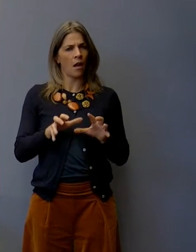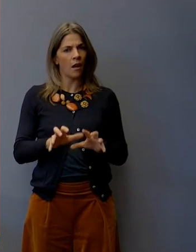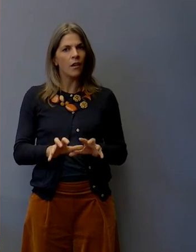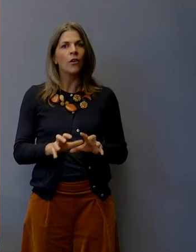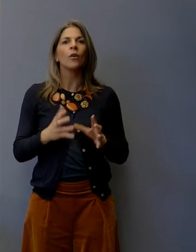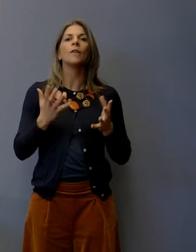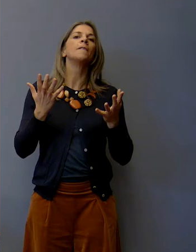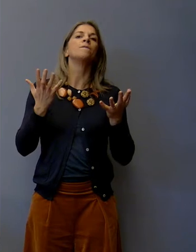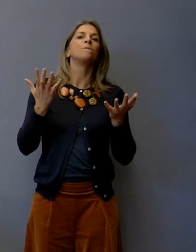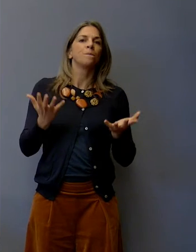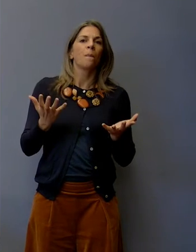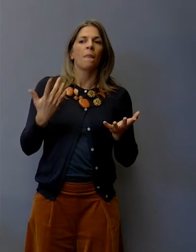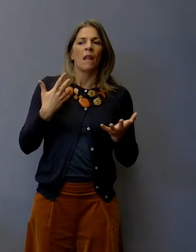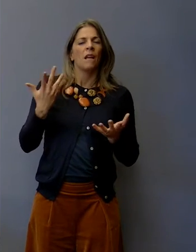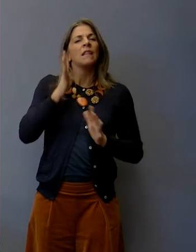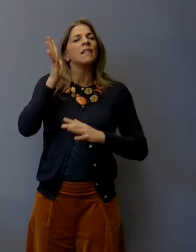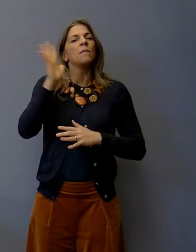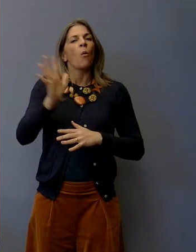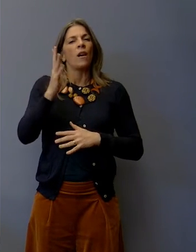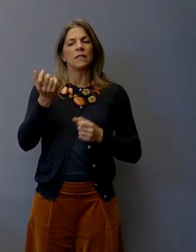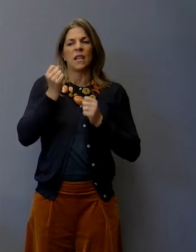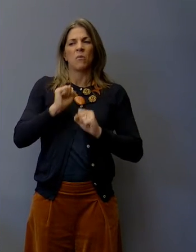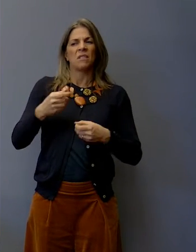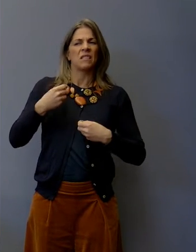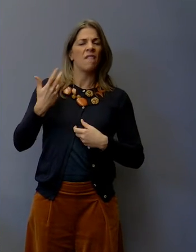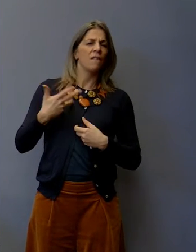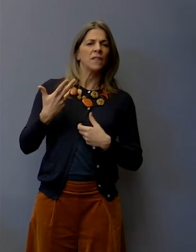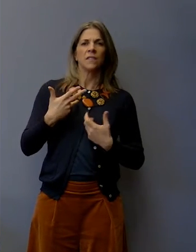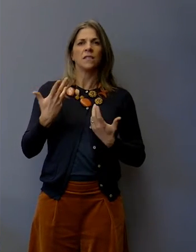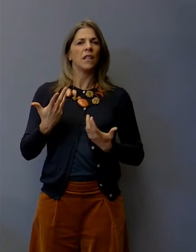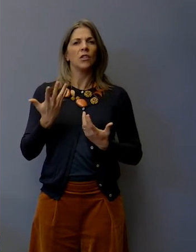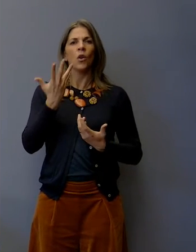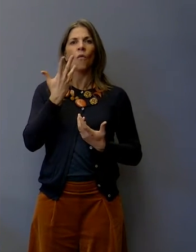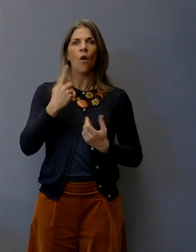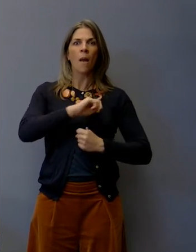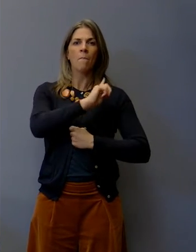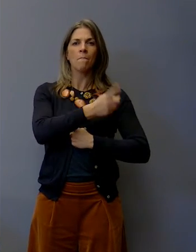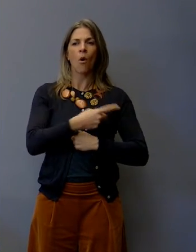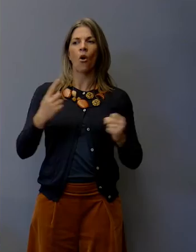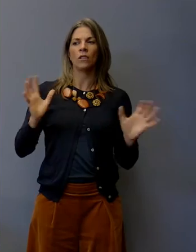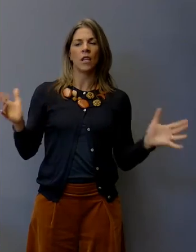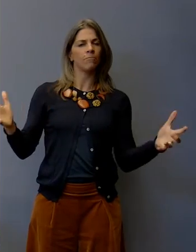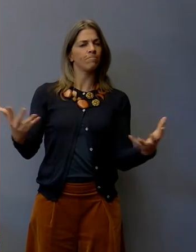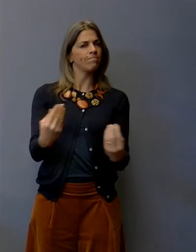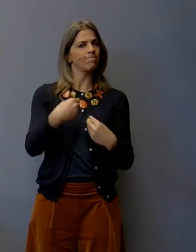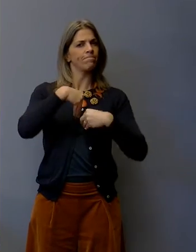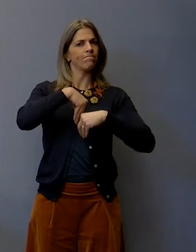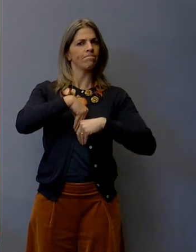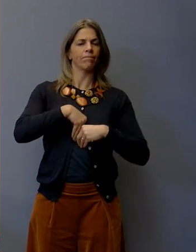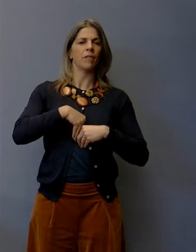foruncolo di cui disfarsene per accentrare potere fino a farne o prima o poi una distruttiva